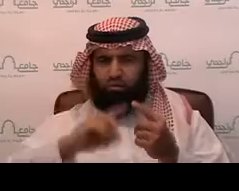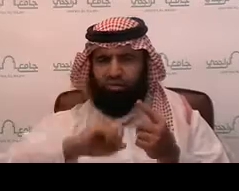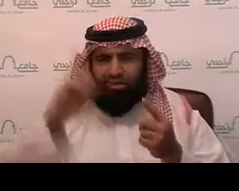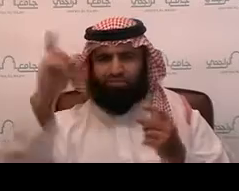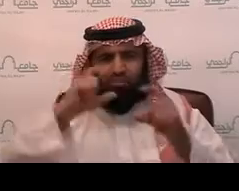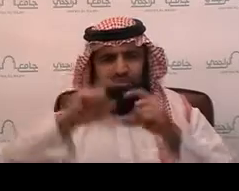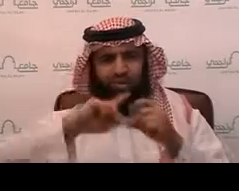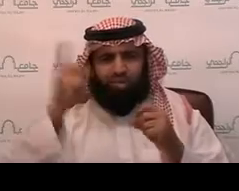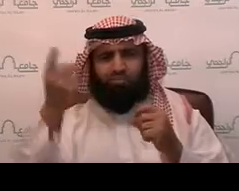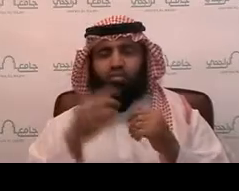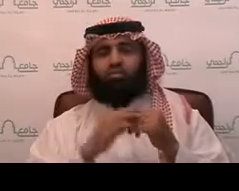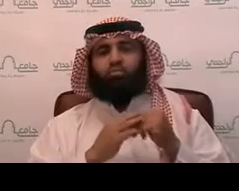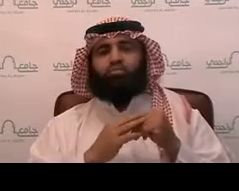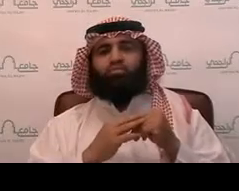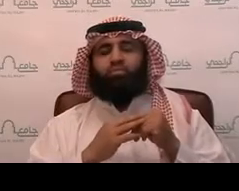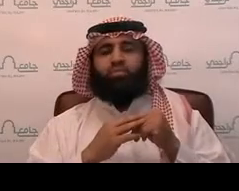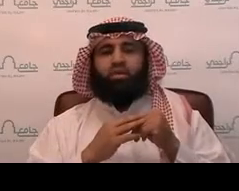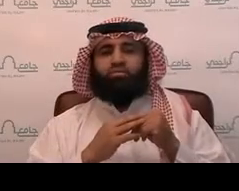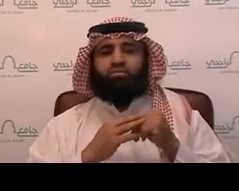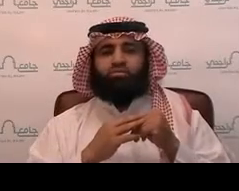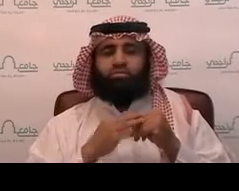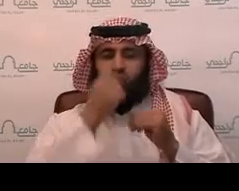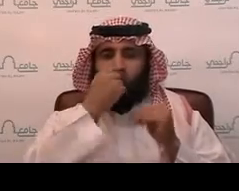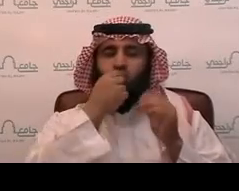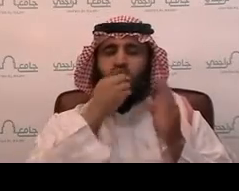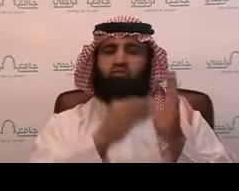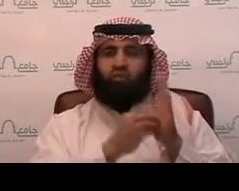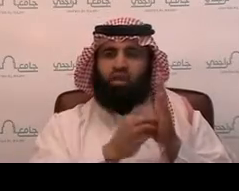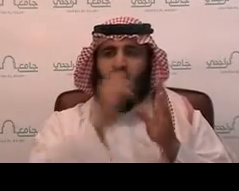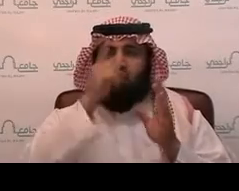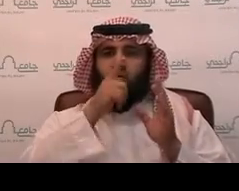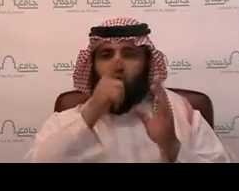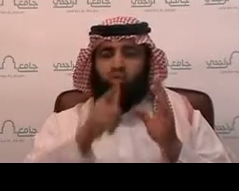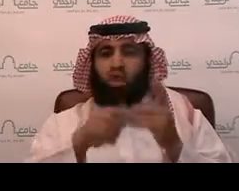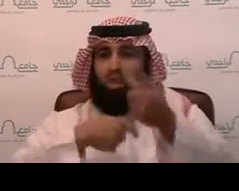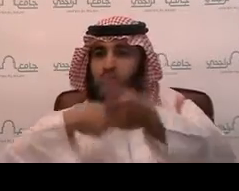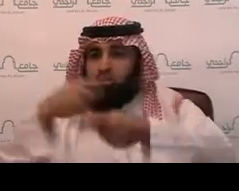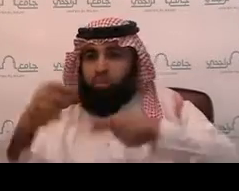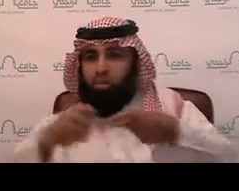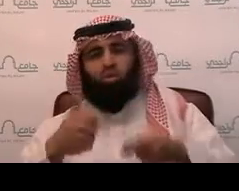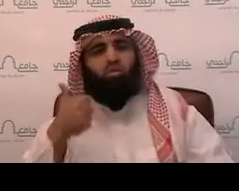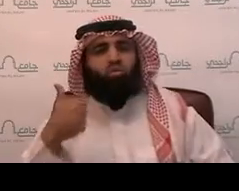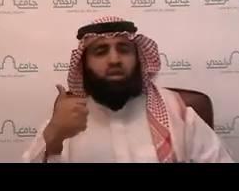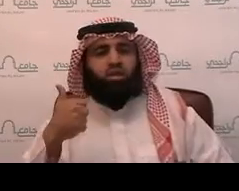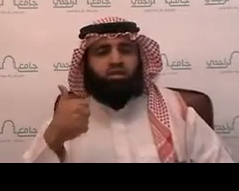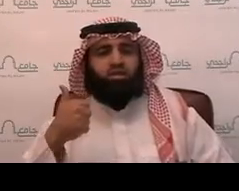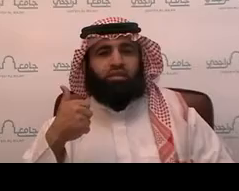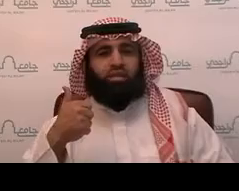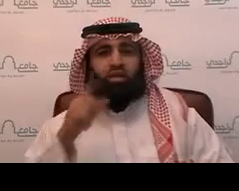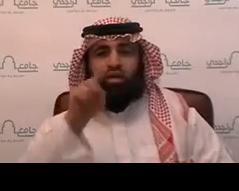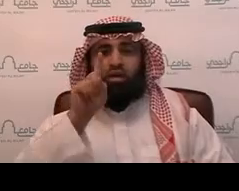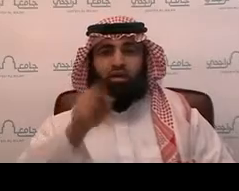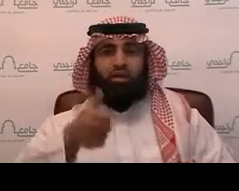الأمر. والله يقول: وأحل الله البيع وحرم الربا. وأما الزنا